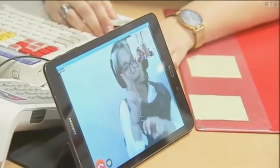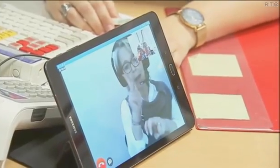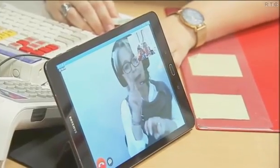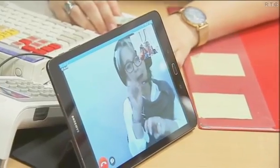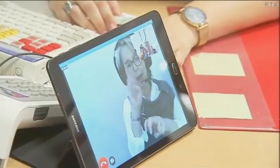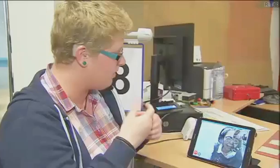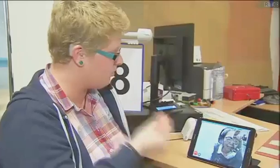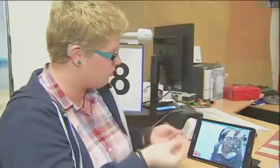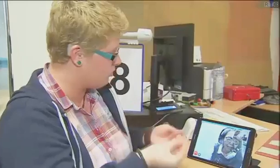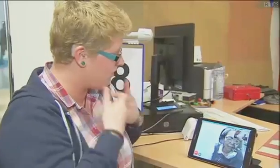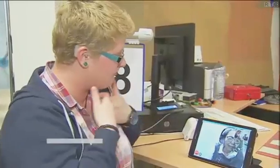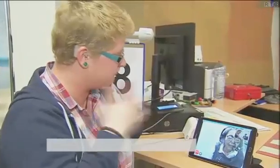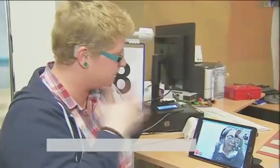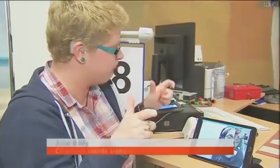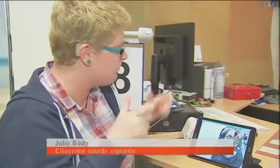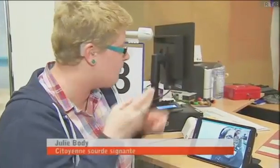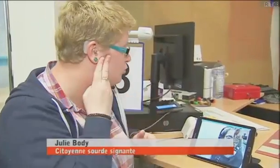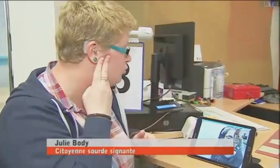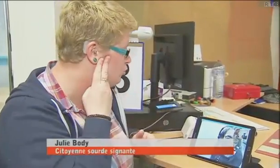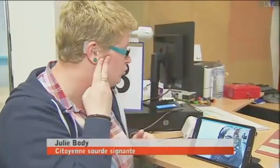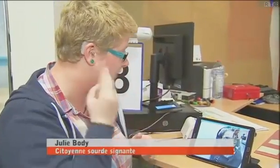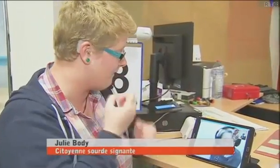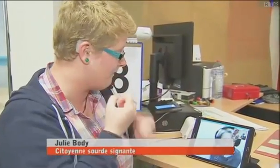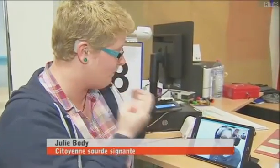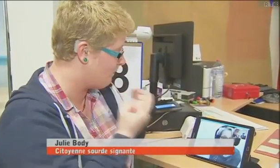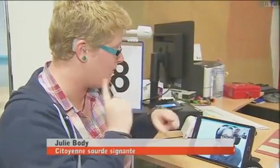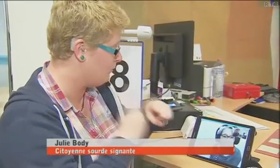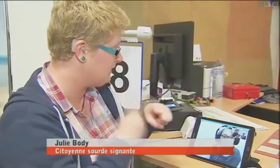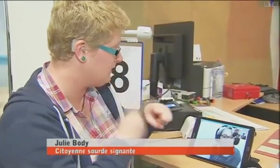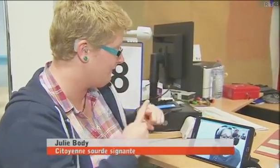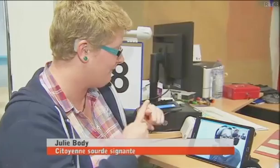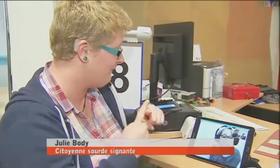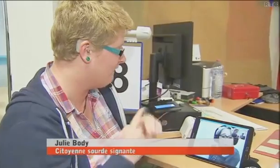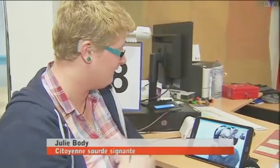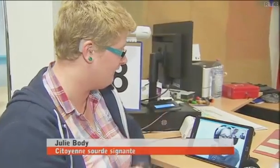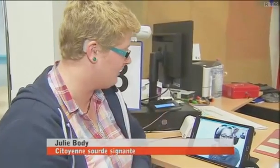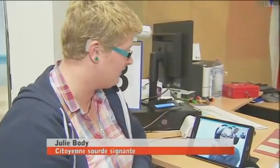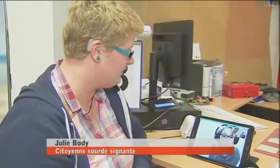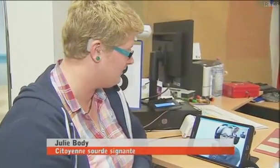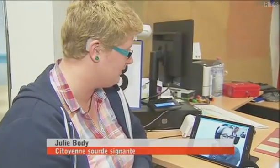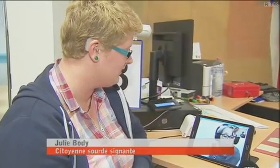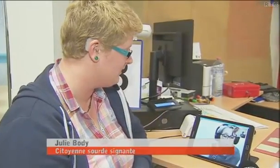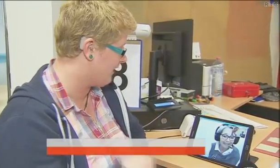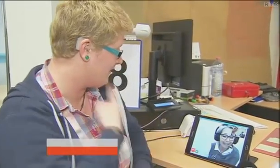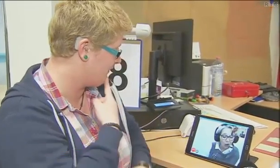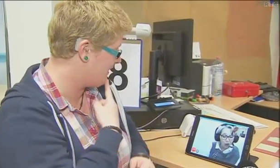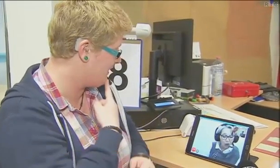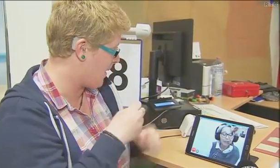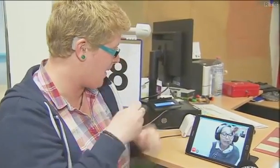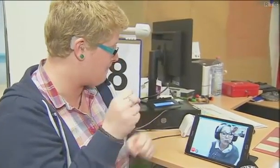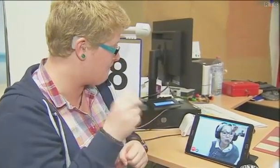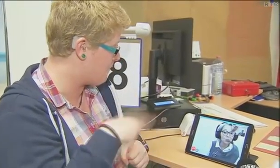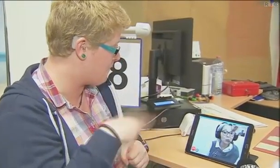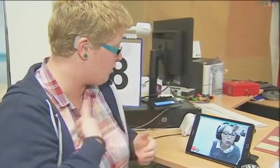leurs demandes en toute autonomie. Je pense que c'est une parfaite aide à la communication, étant donné que ça